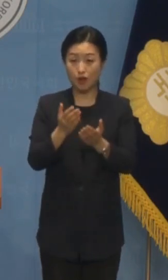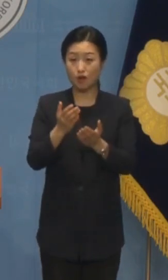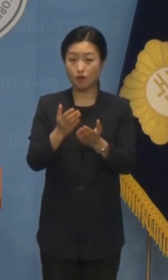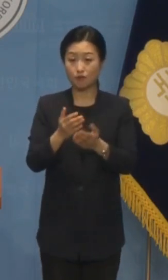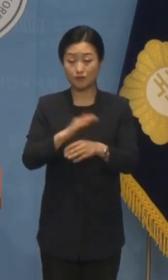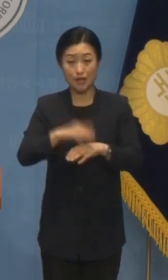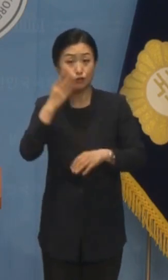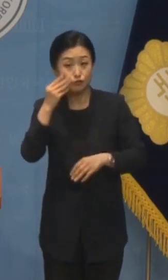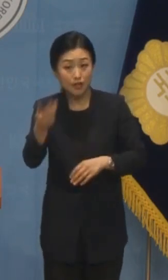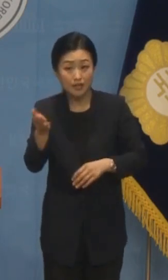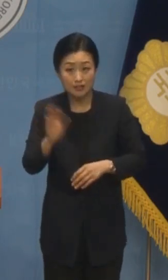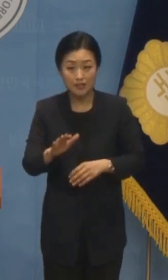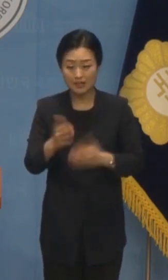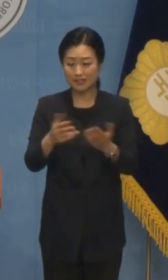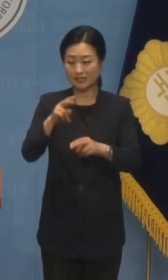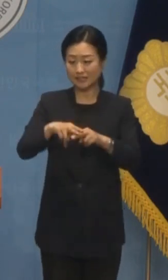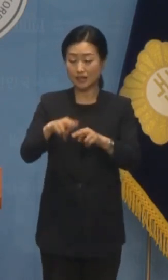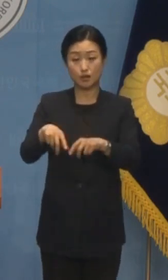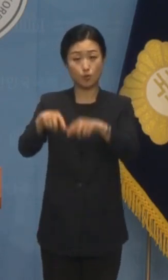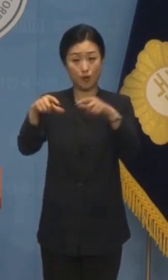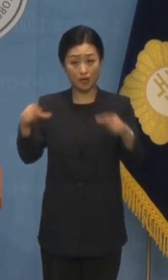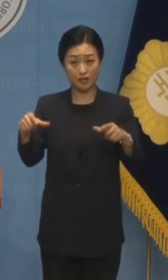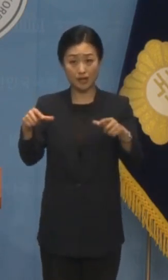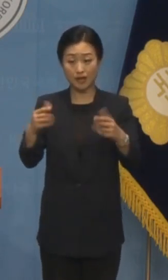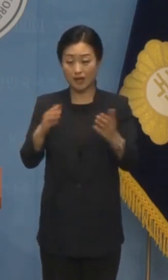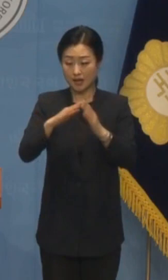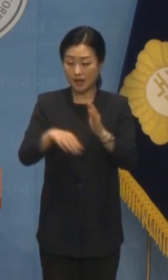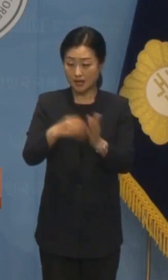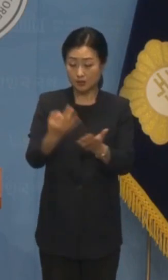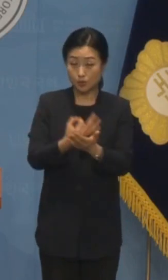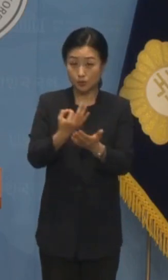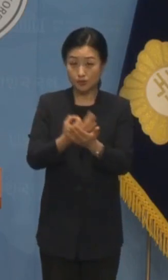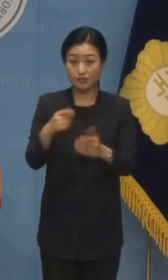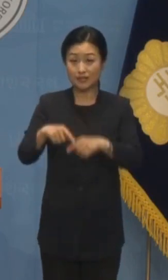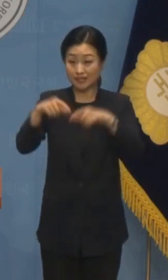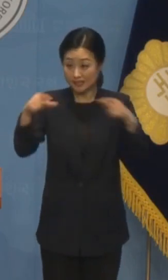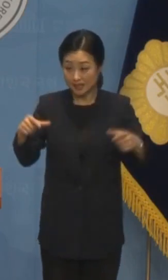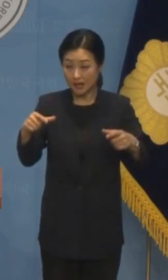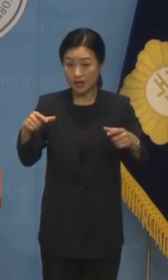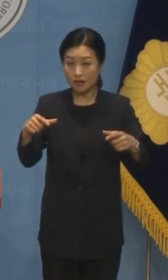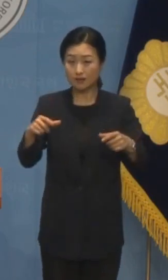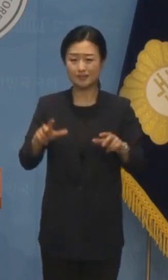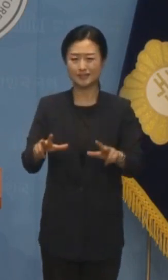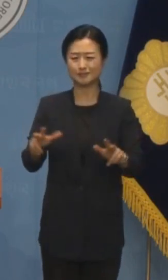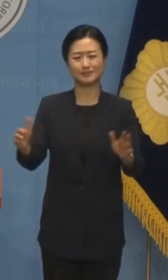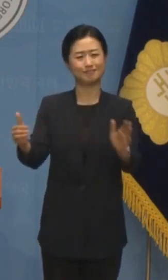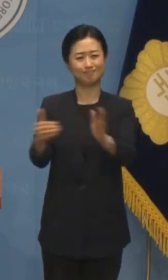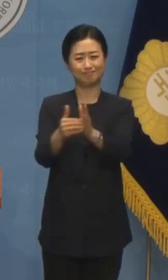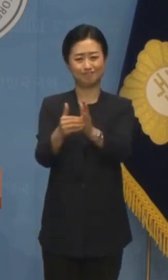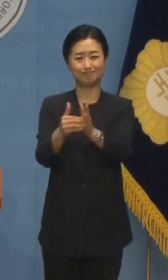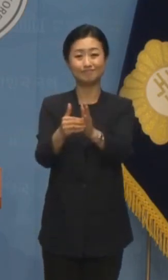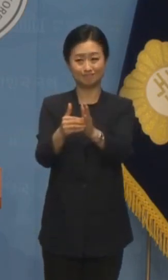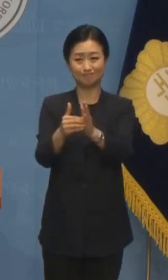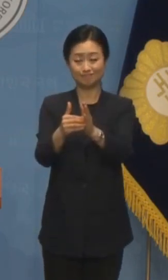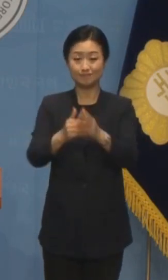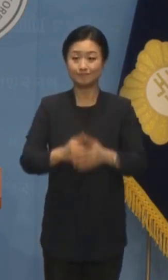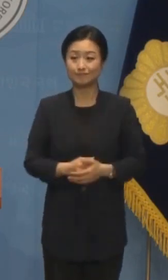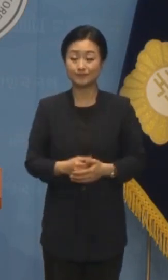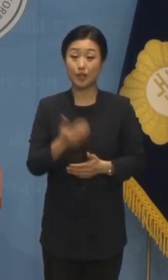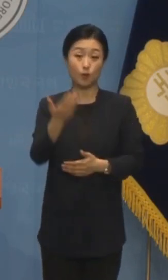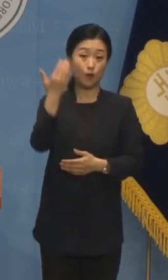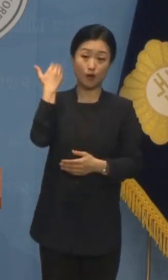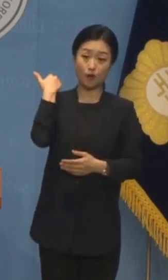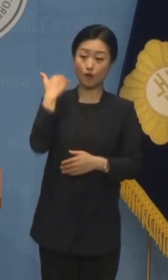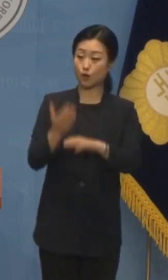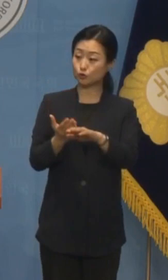잘 돼도 그것이 일자리 확대와 가계소득 증가로 이어지는 낙수 효과가 끝났다는 의미이기도 합니다.